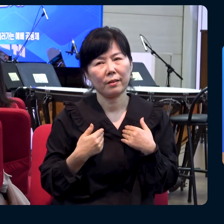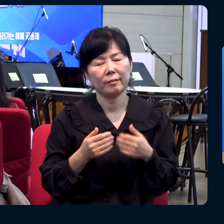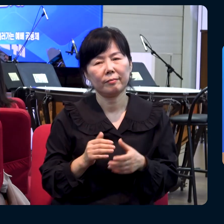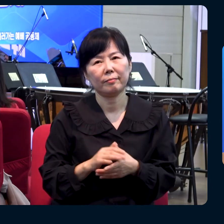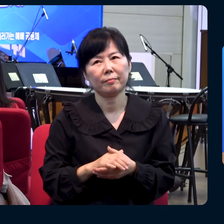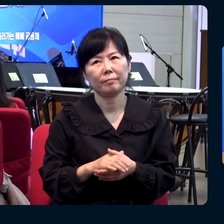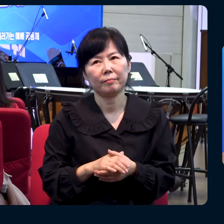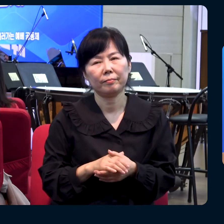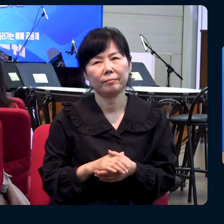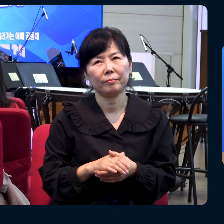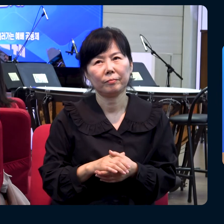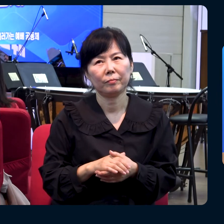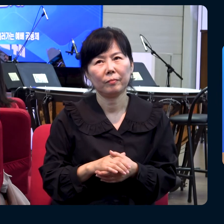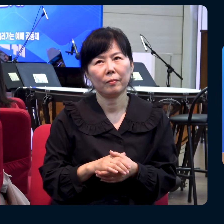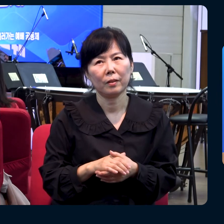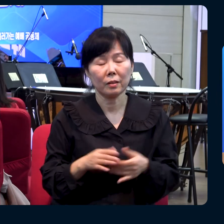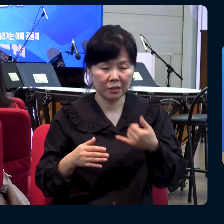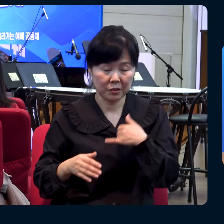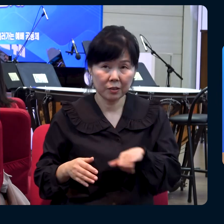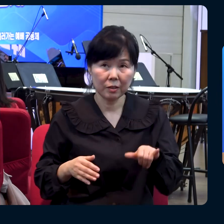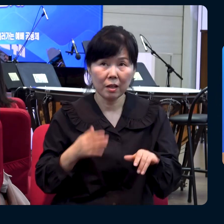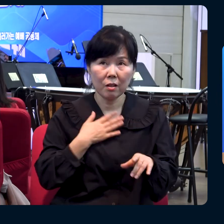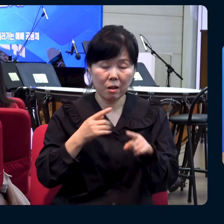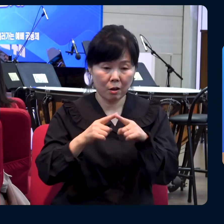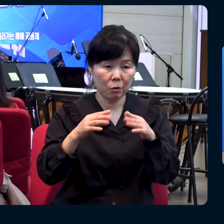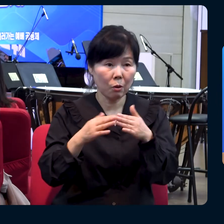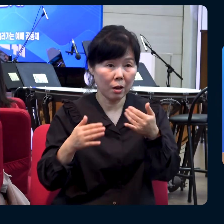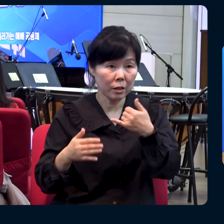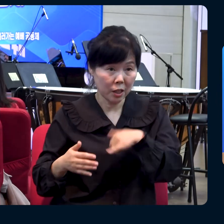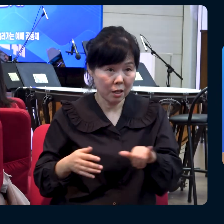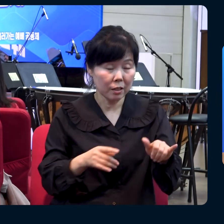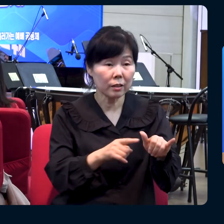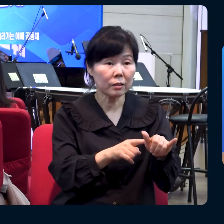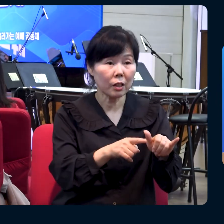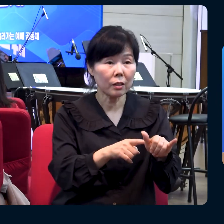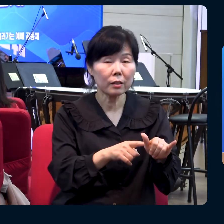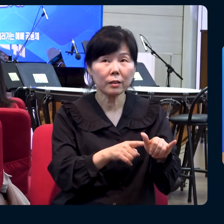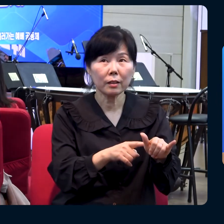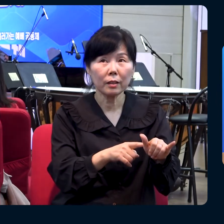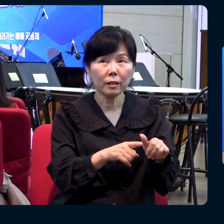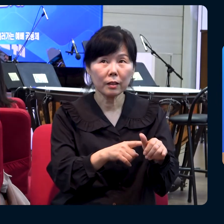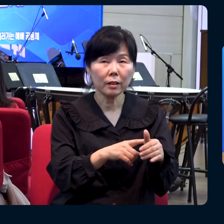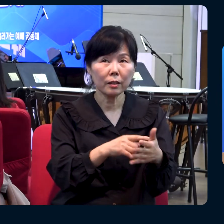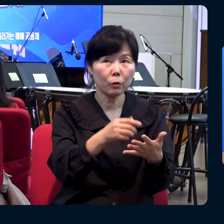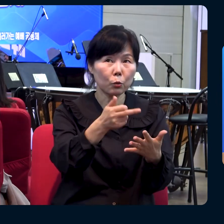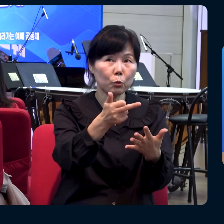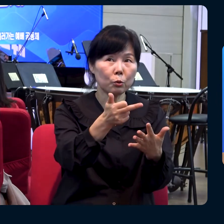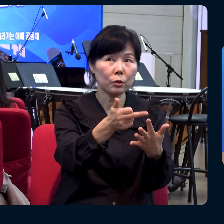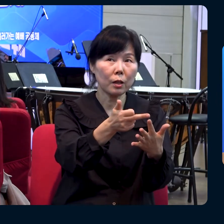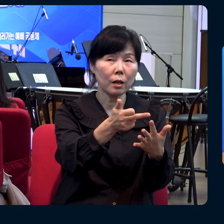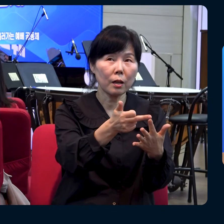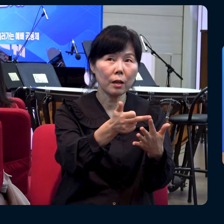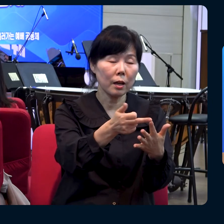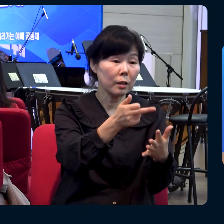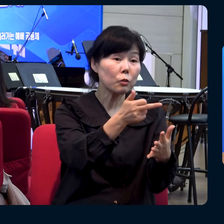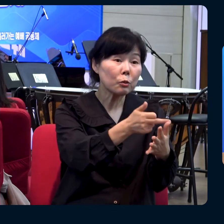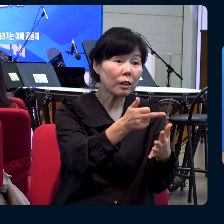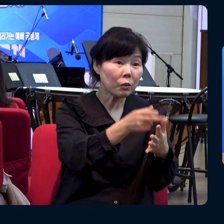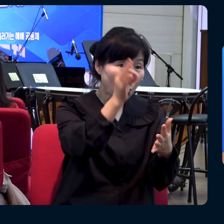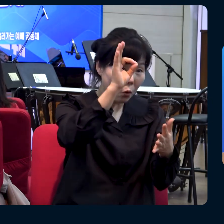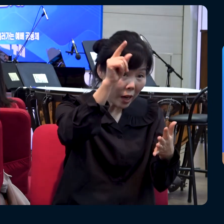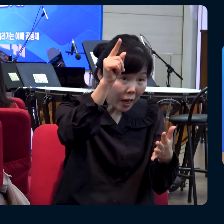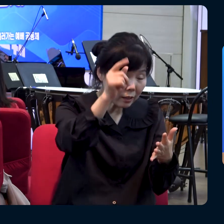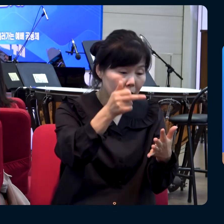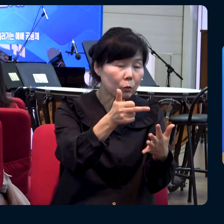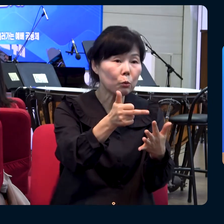거기서 태어난 2세들이에요. 그러니까 1.5세 2세들이 솔직하게 다 써요. 이걸. 둘째 아들이 큰아들은 뭐 계획인데